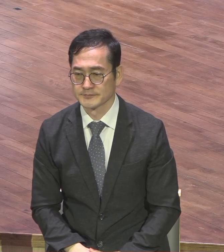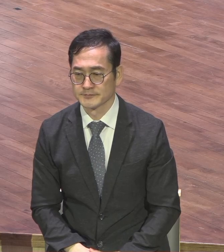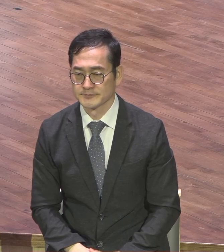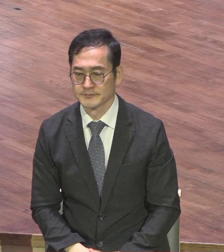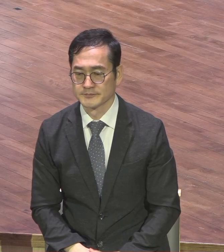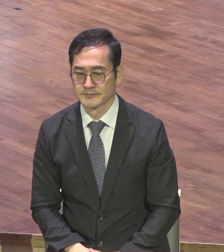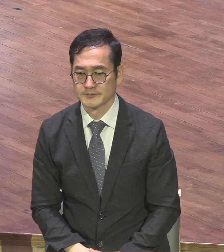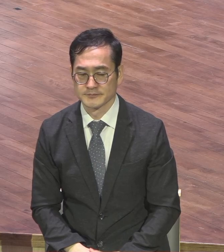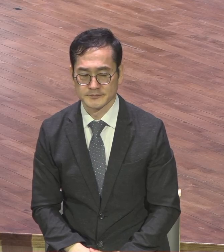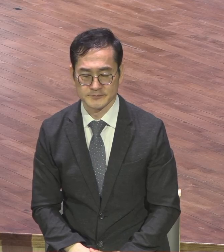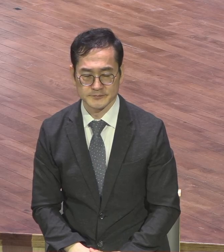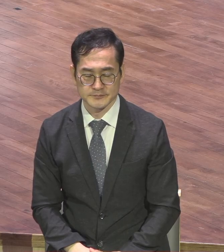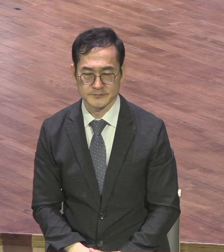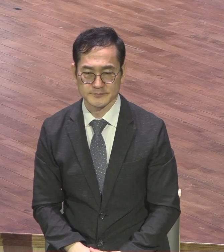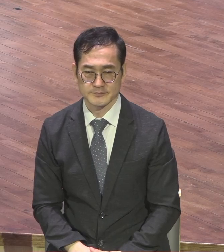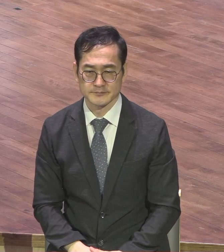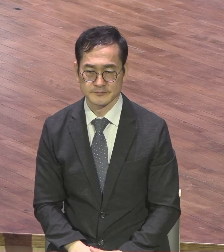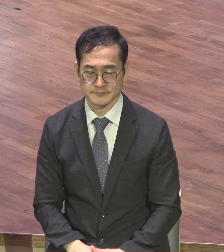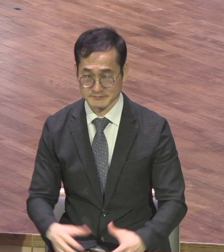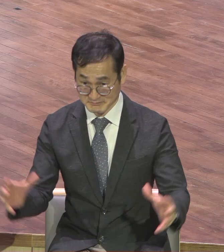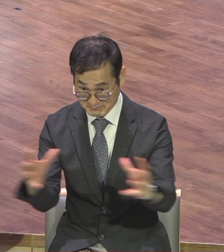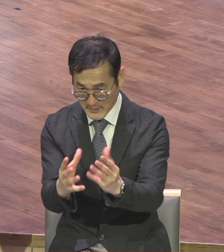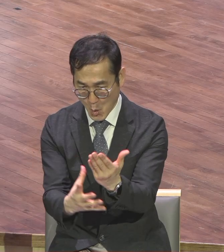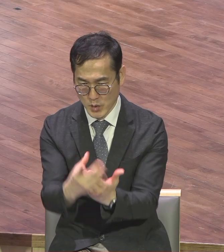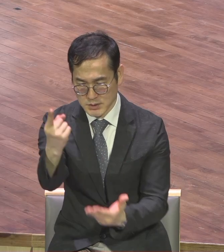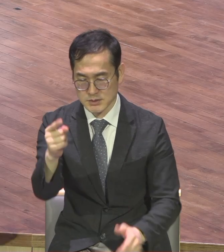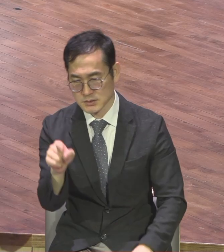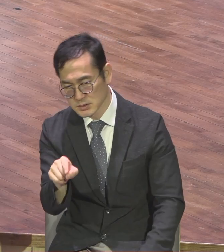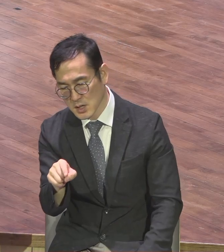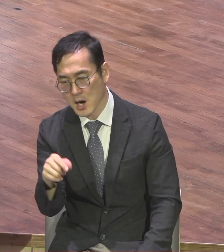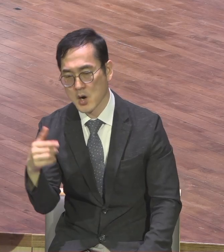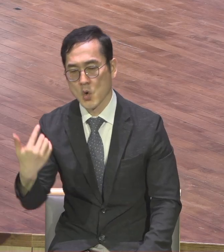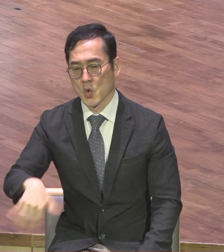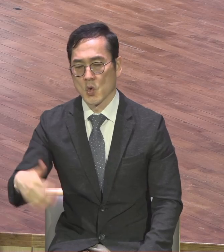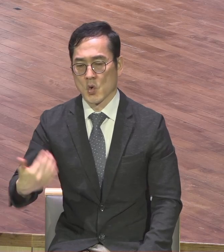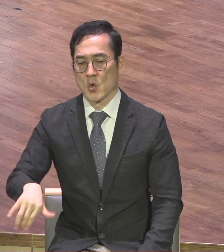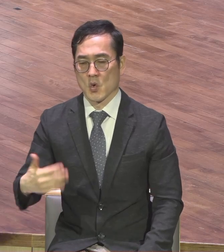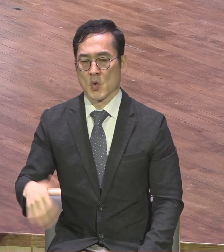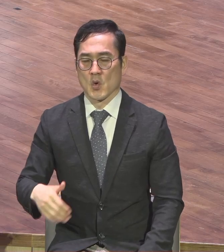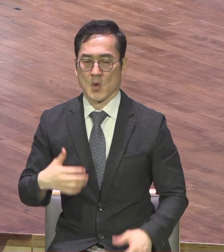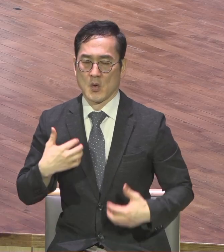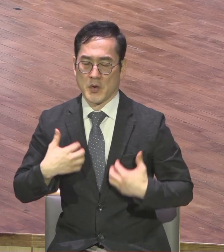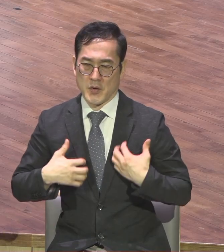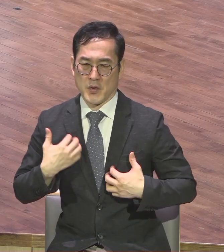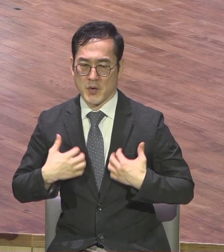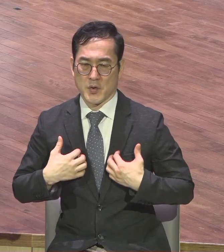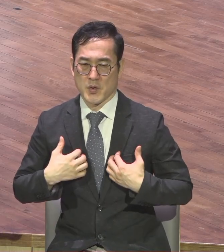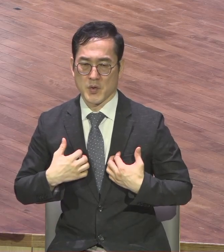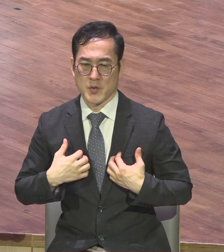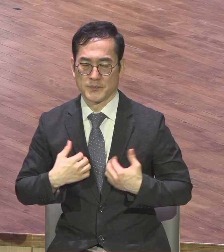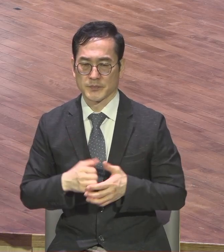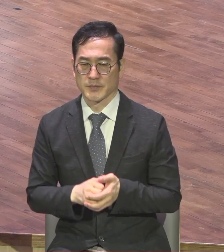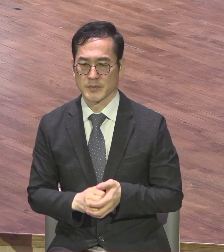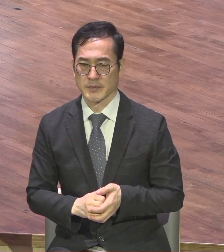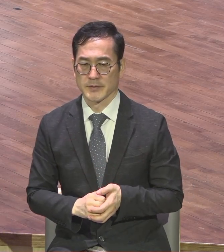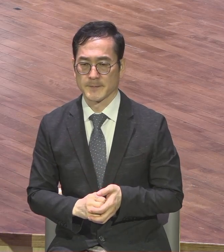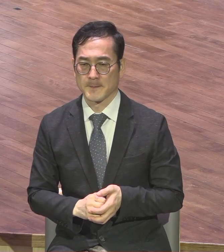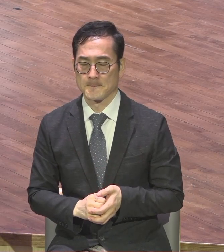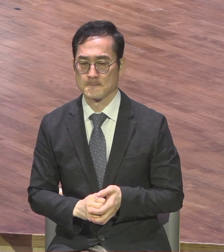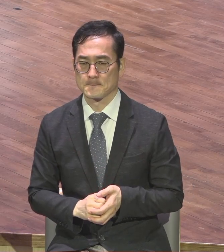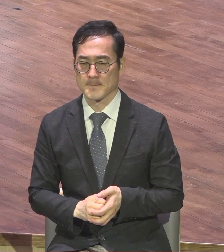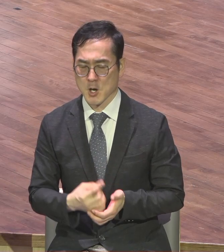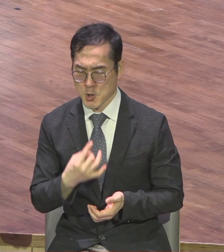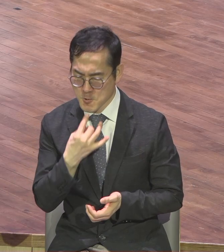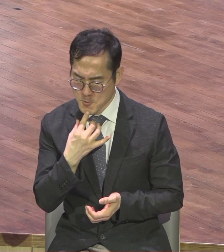있겠지만 딱 원리서 되어서 오직 선교, 오직 생명권, 오직 전도. 아멘.